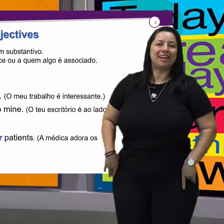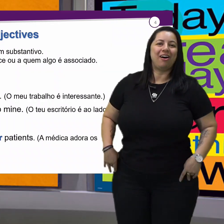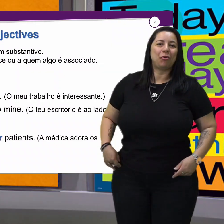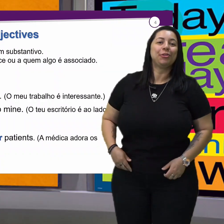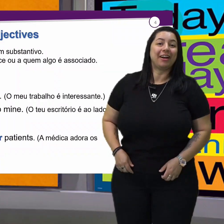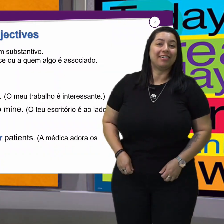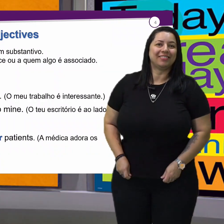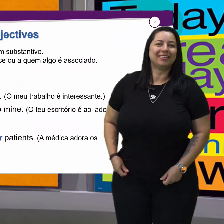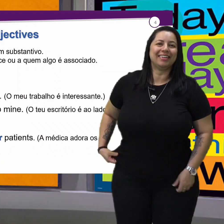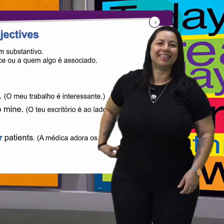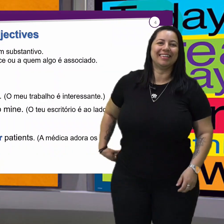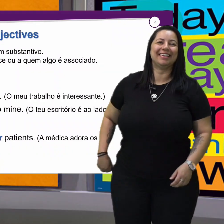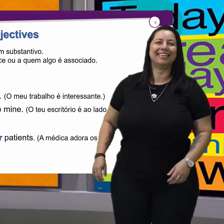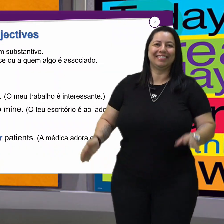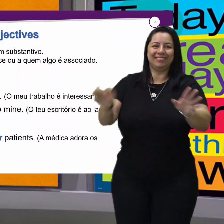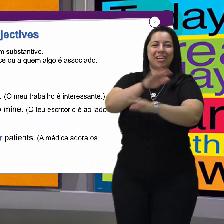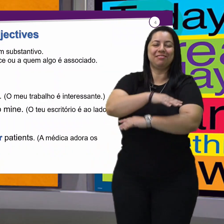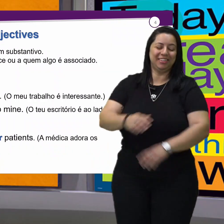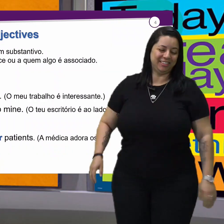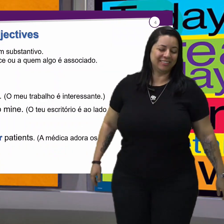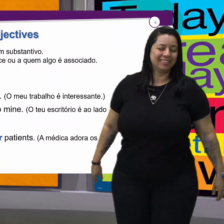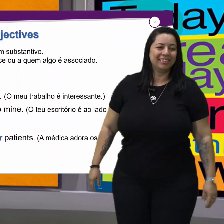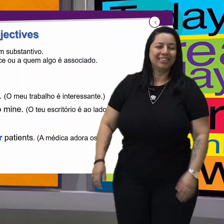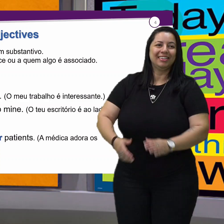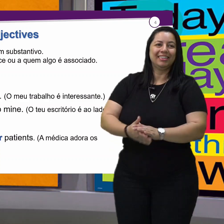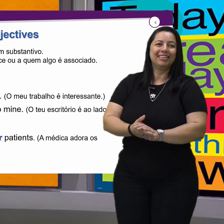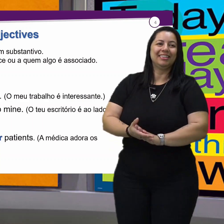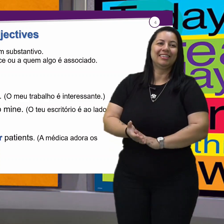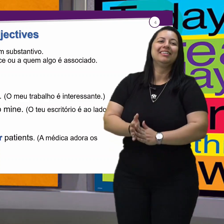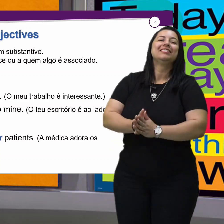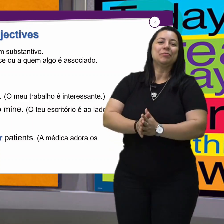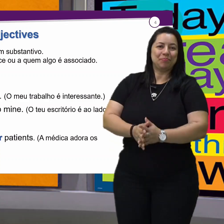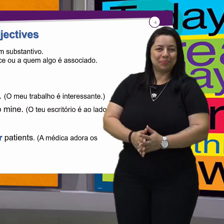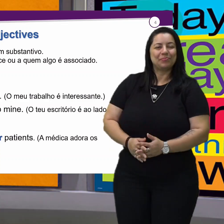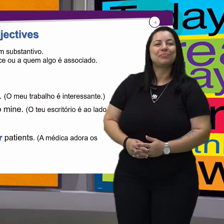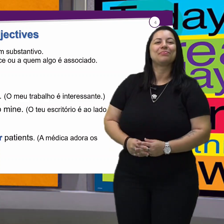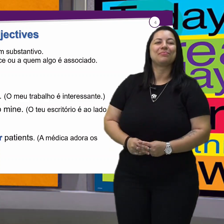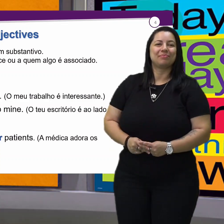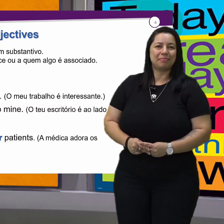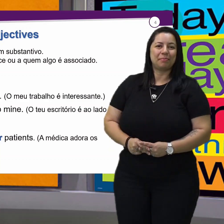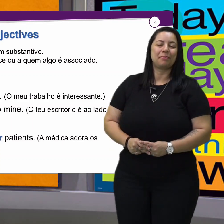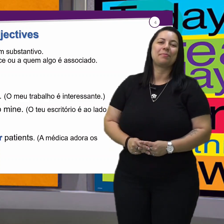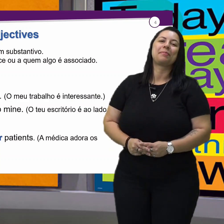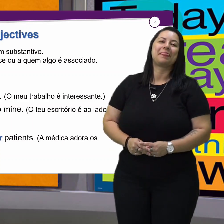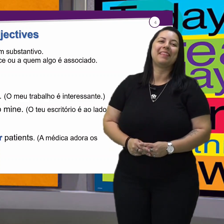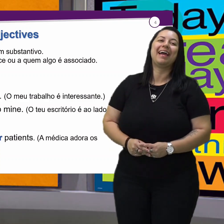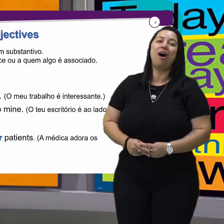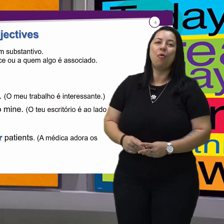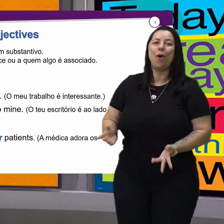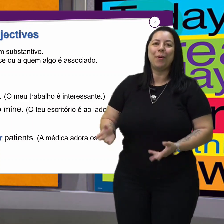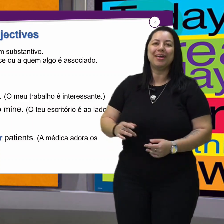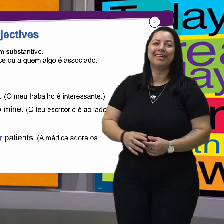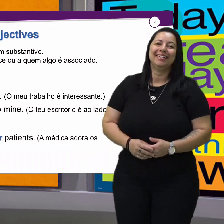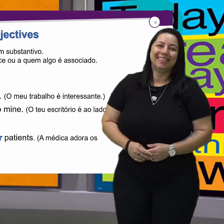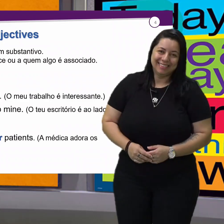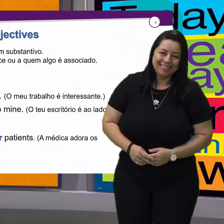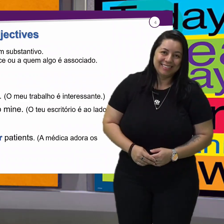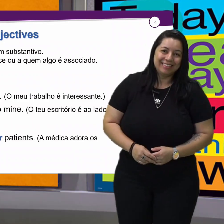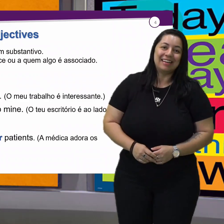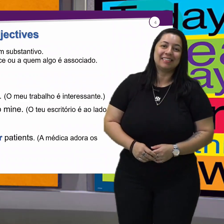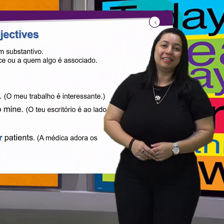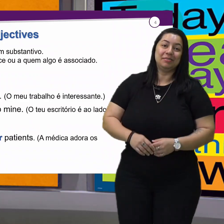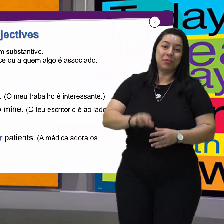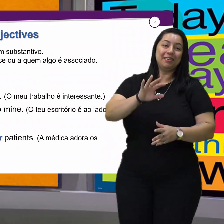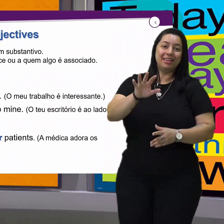gente faz o quê? O contrário. O contrário. Vai invertir. Né? Bonita moça, legal homem, legal homem. Ah,